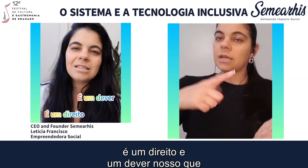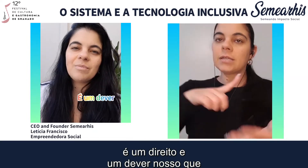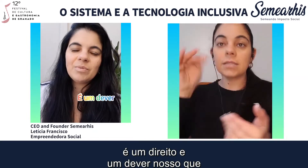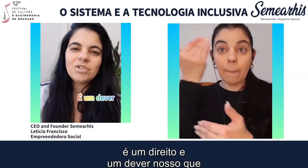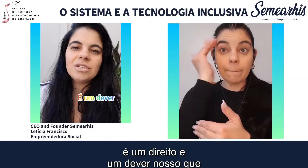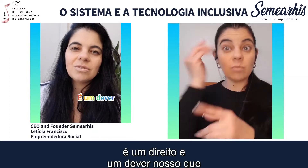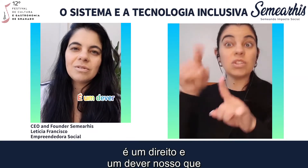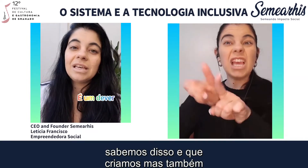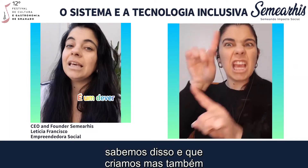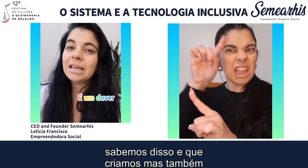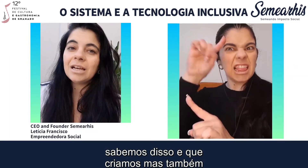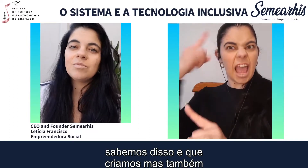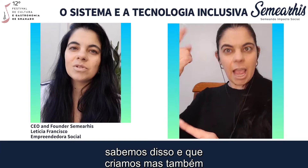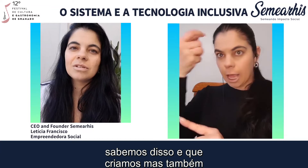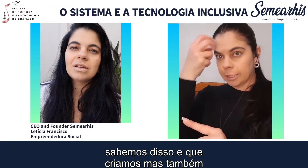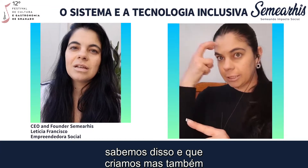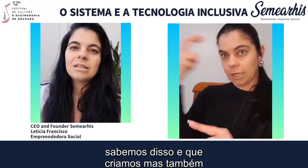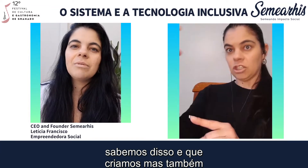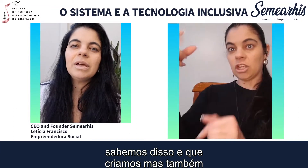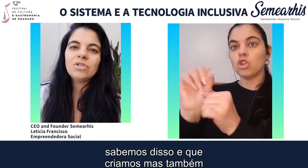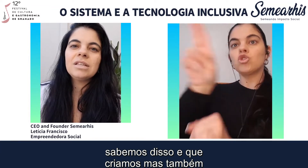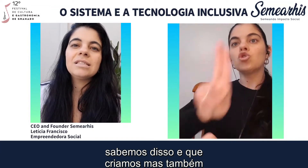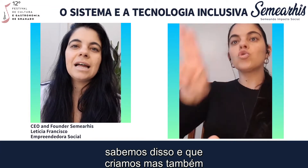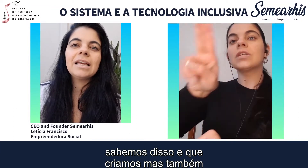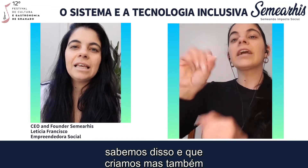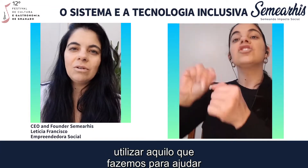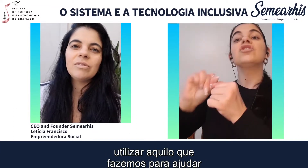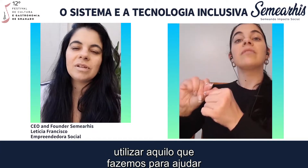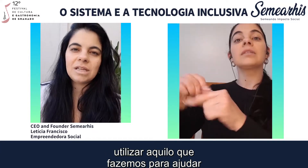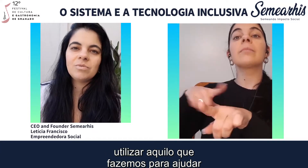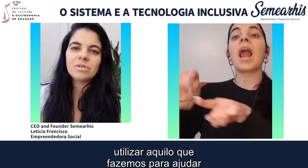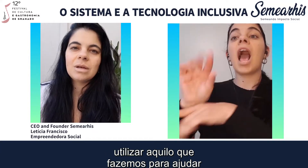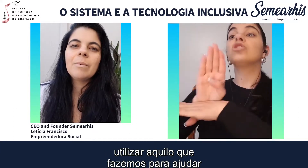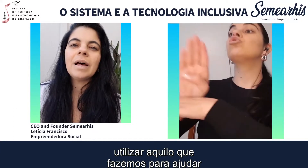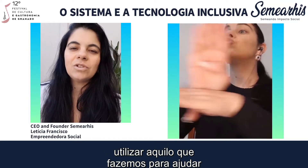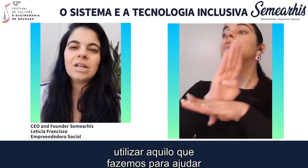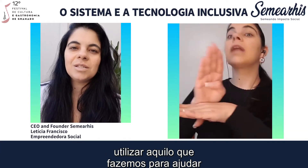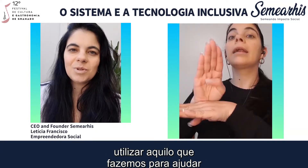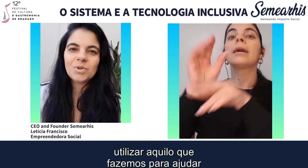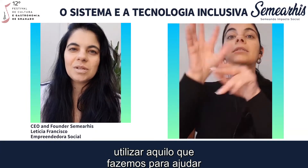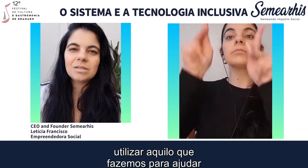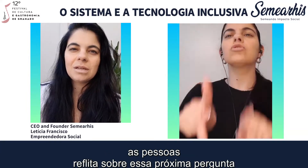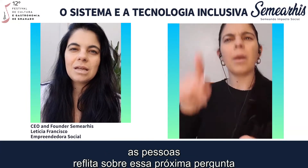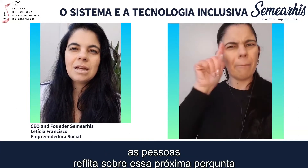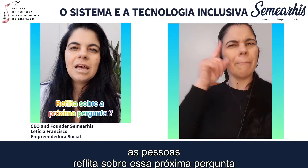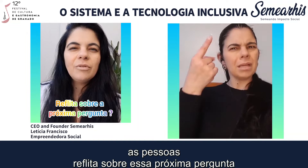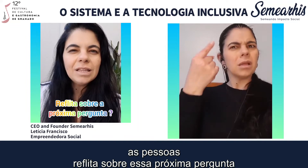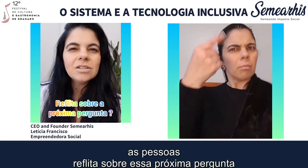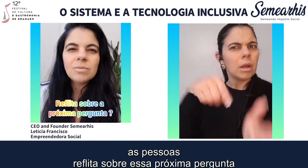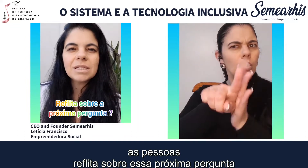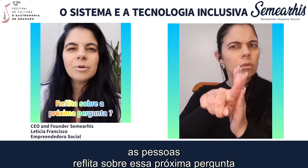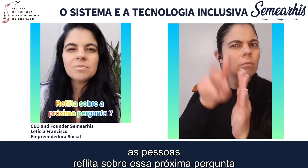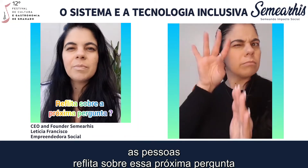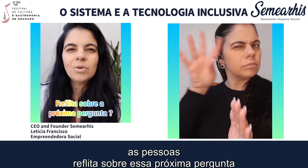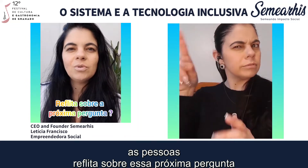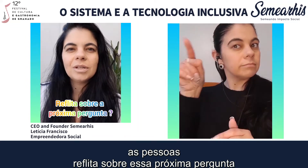que sabemos disso e que criamos, também utilizar aquilo que fazemos para ajudar as pessoas. Reflita sobre